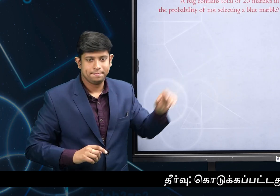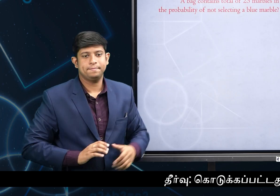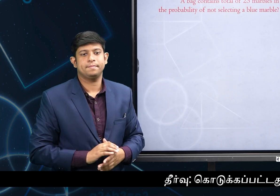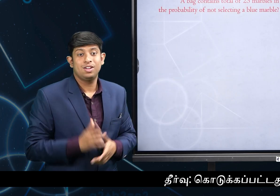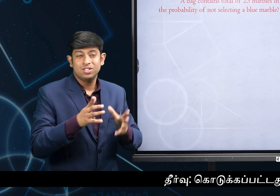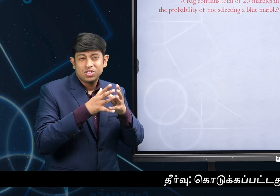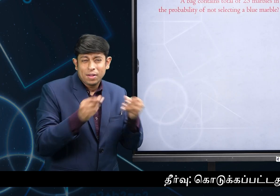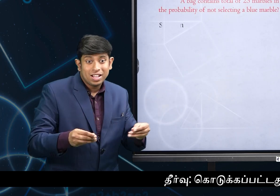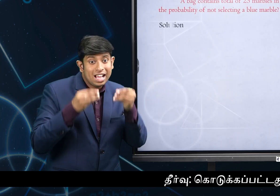கொடுக்கப்பட்டுள்ளது.